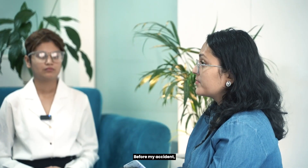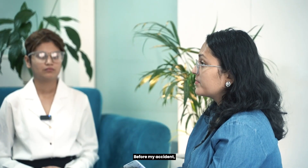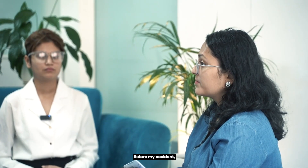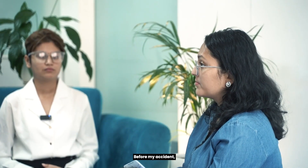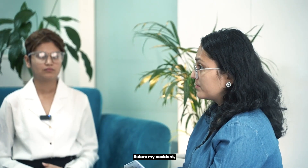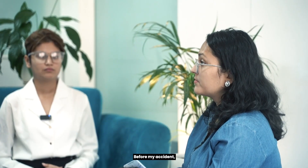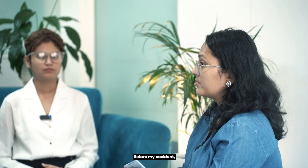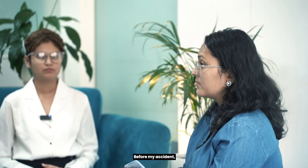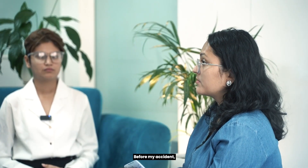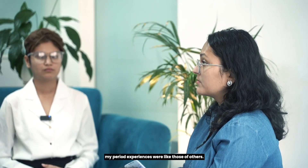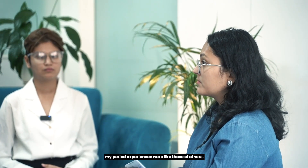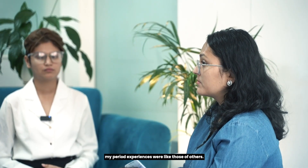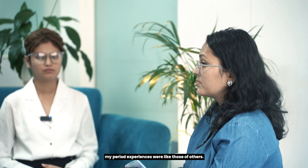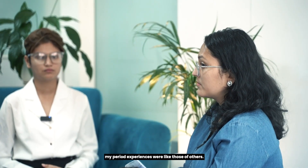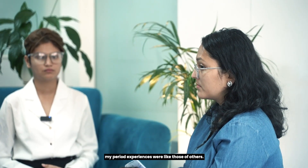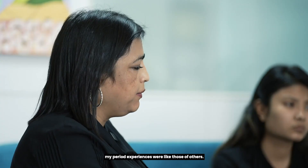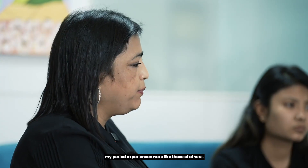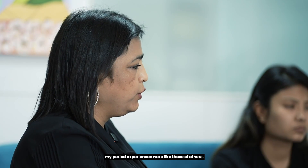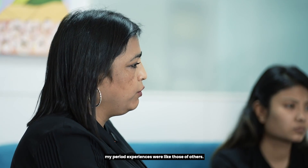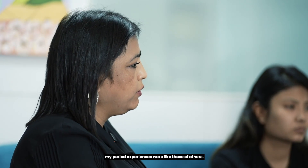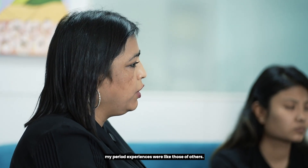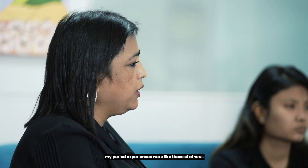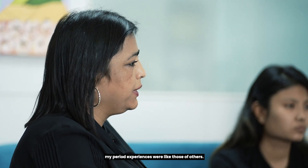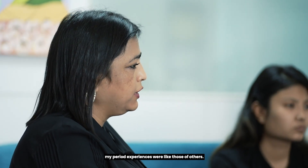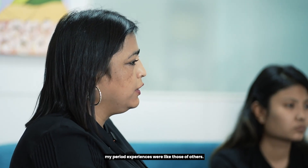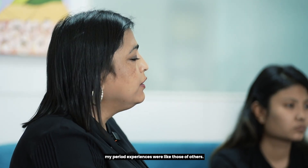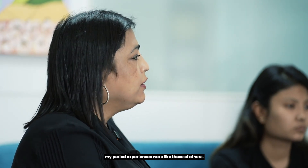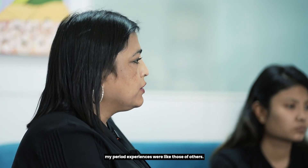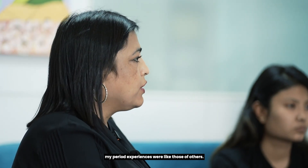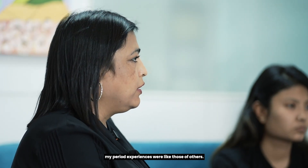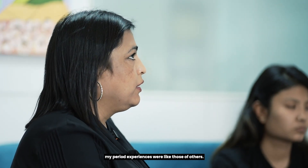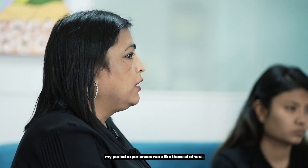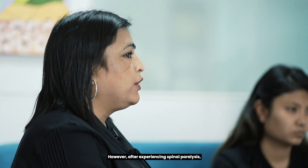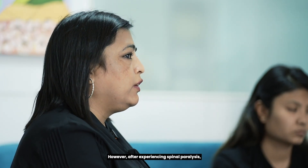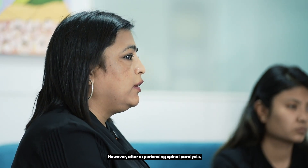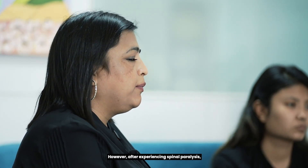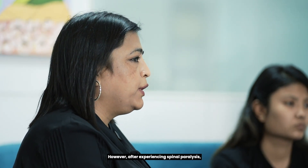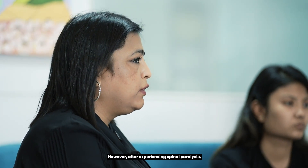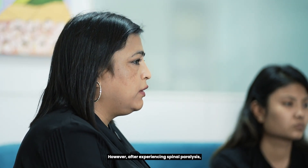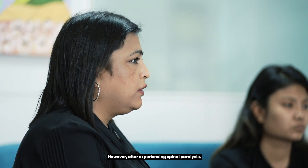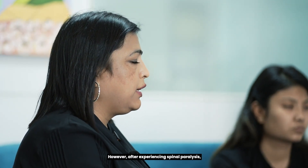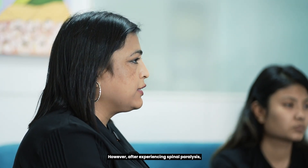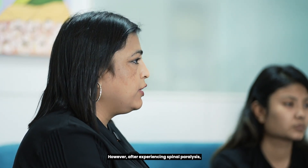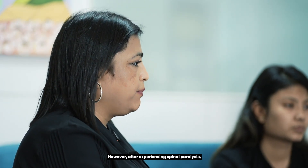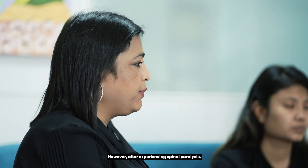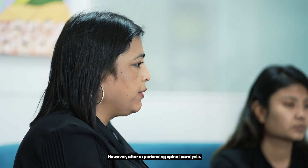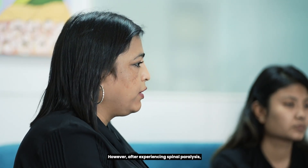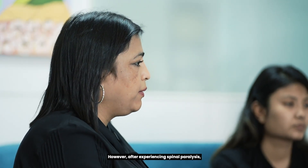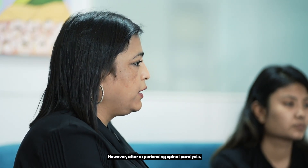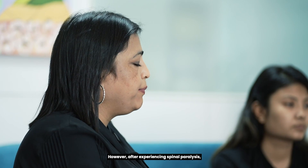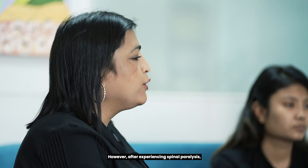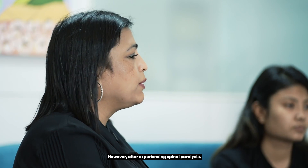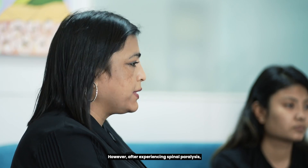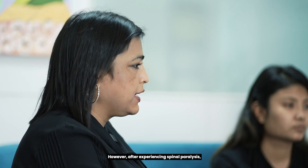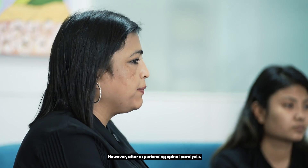मेरो अब बिफोर एक्सिडेन्ट त अब नर्मल भइहाल्यो त्यो अन्य व्यक्ति सर, र म एक्सिडेन्ट भनौँ न